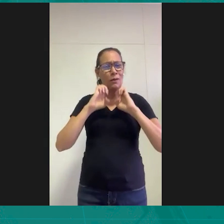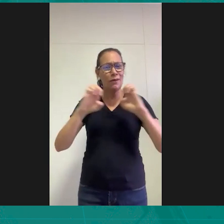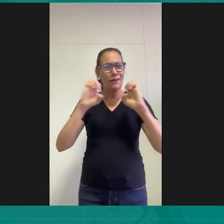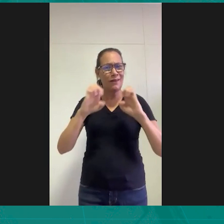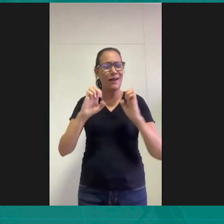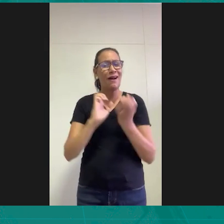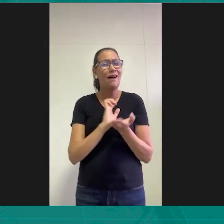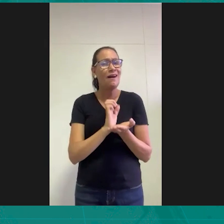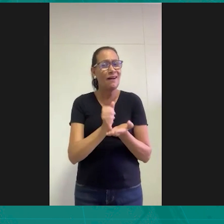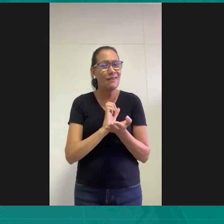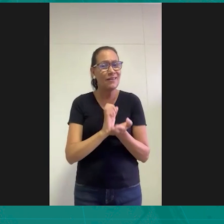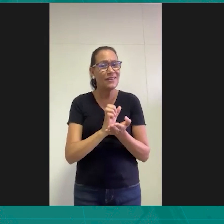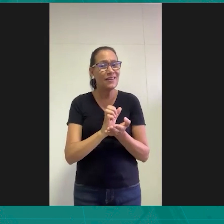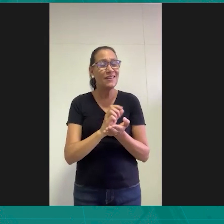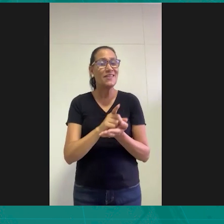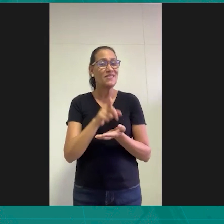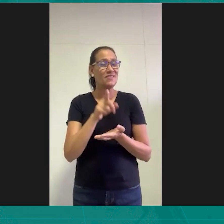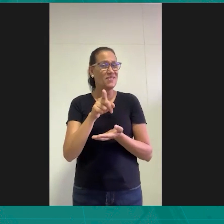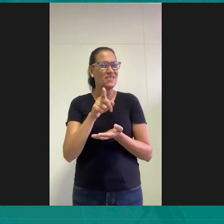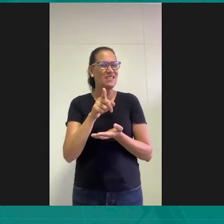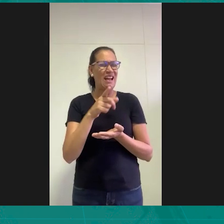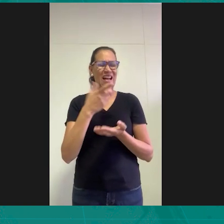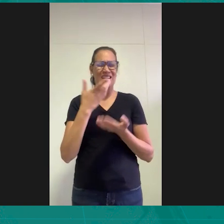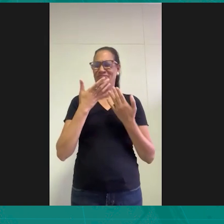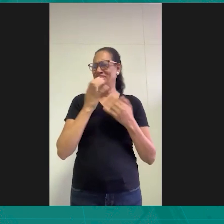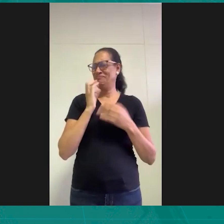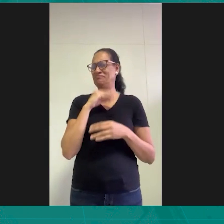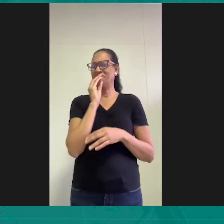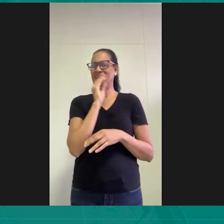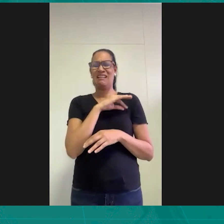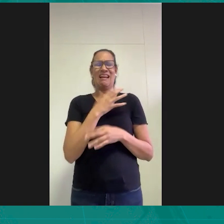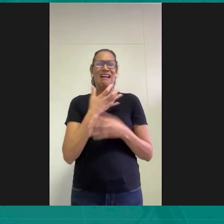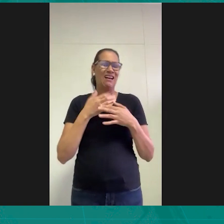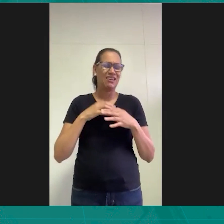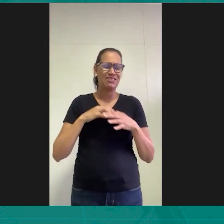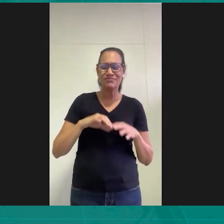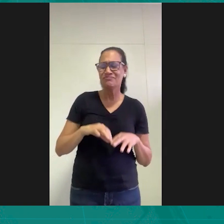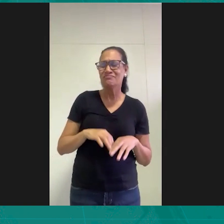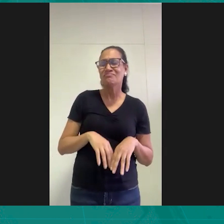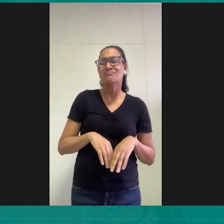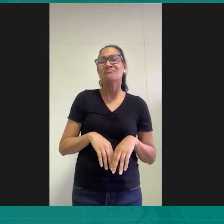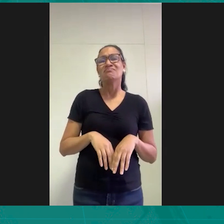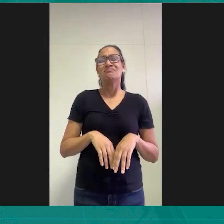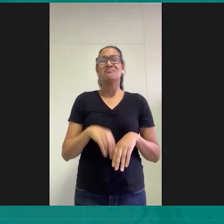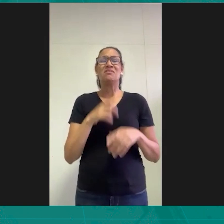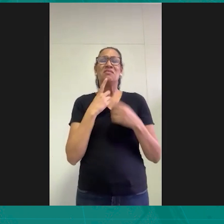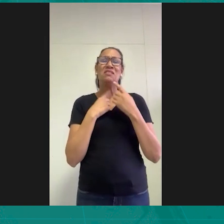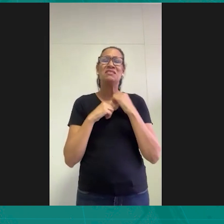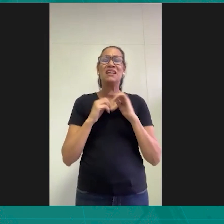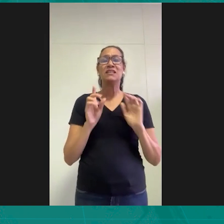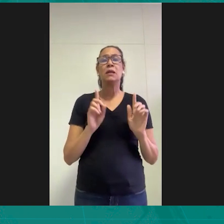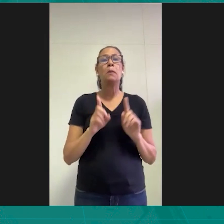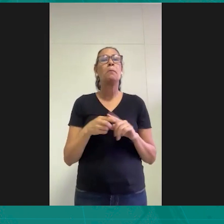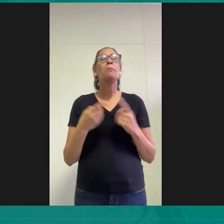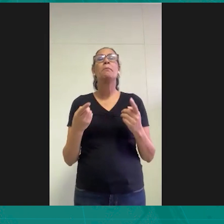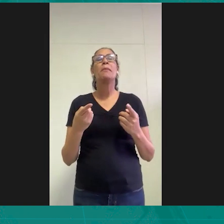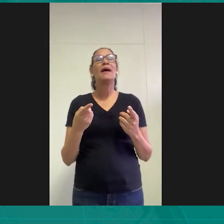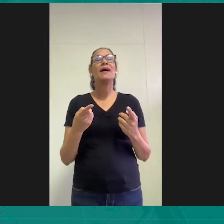Você, mesmo que não seja com vontade, você obedece à palavra. Né, Fabão? Cadê o Fabão?